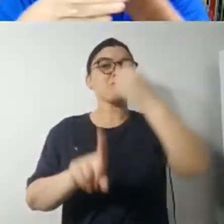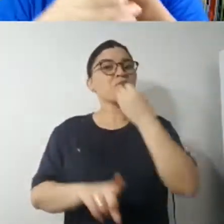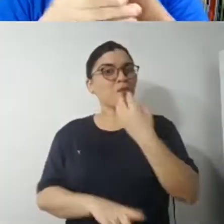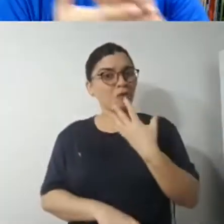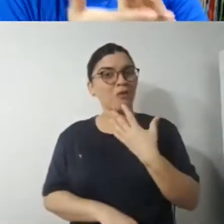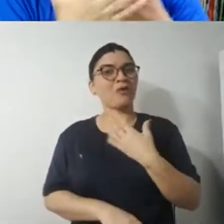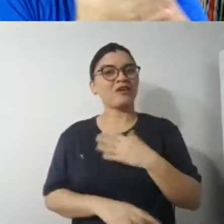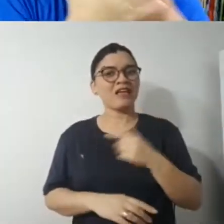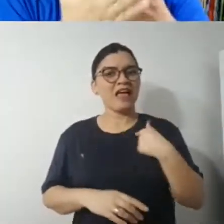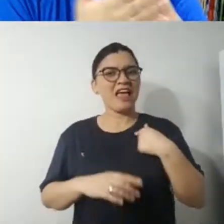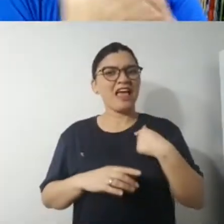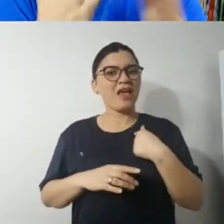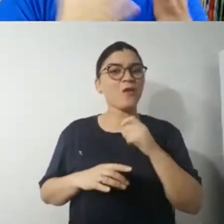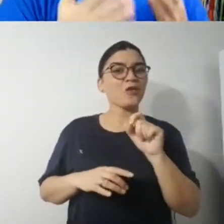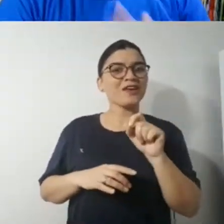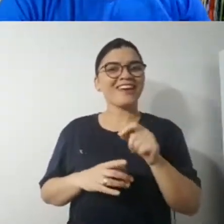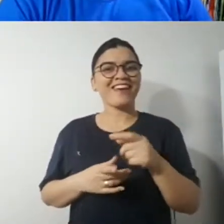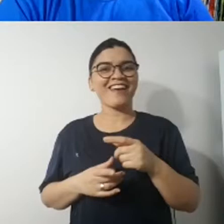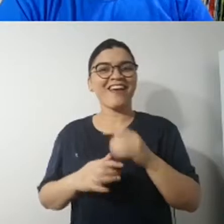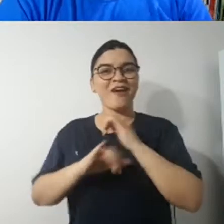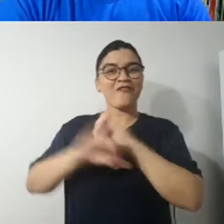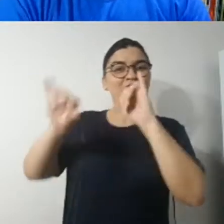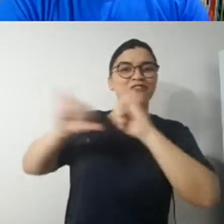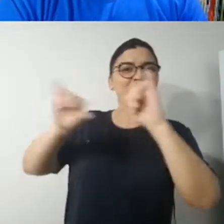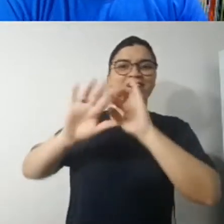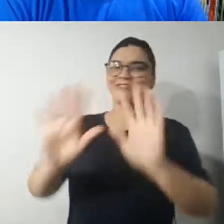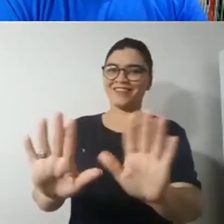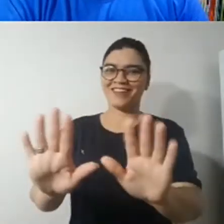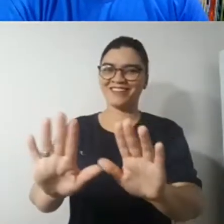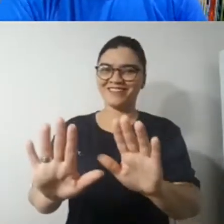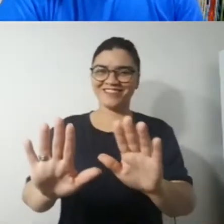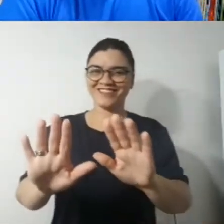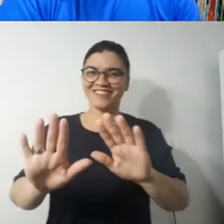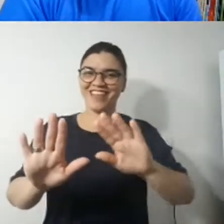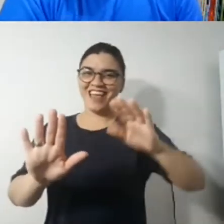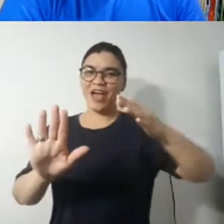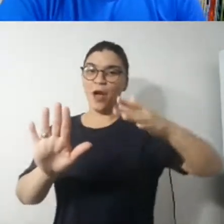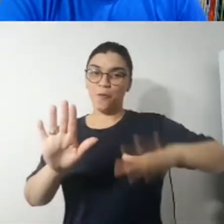tendo desconto com isso não, viu?